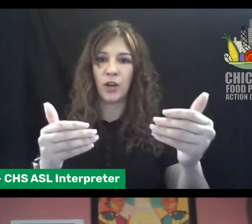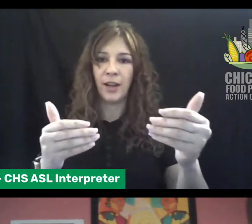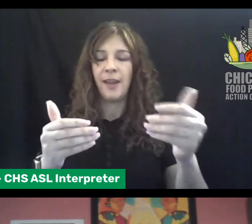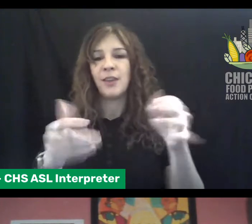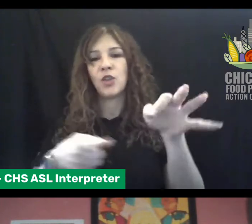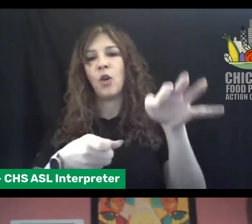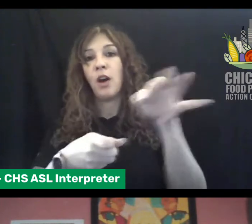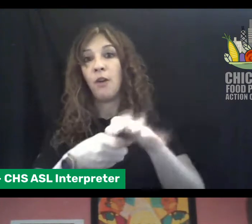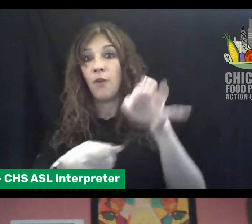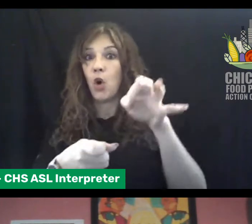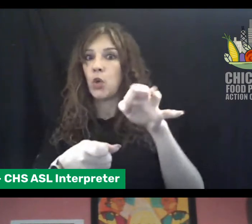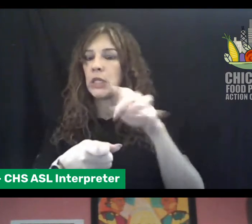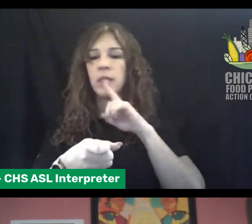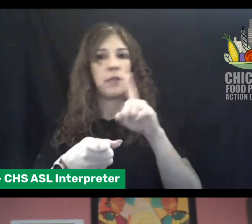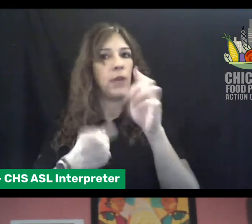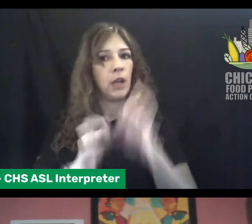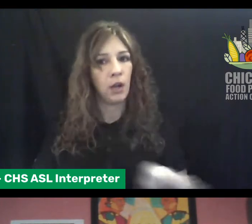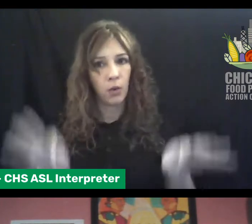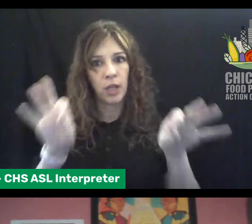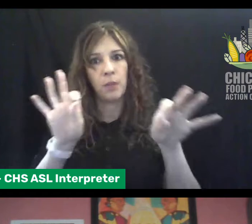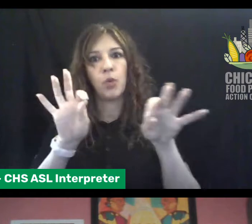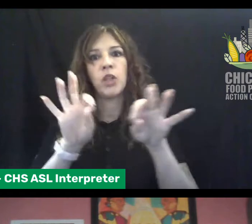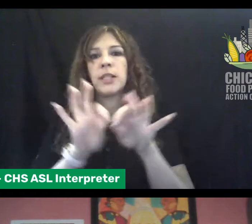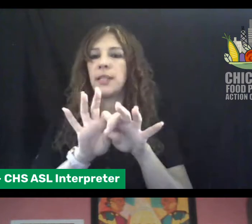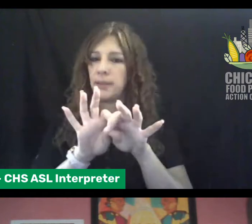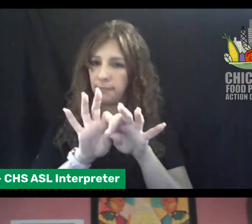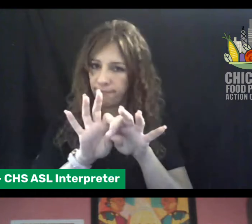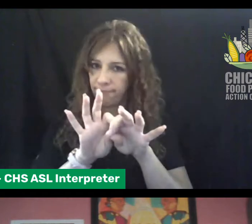súper importante.